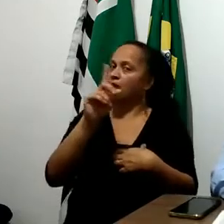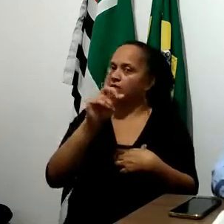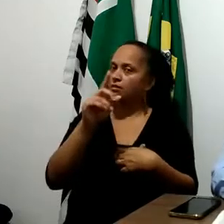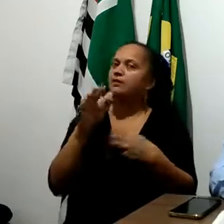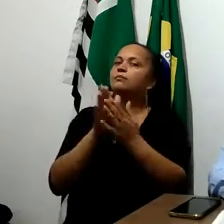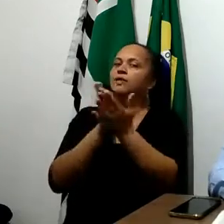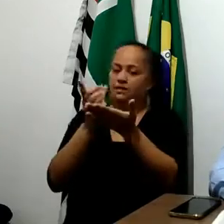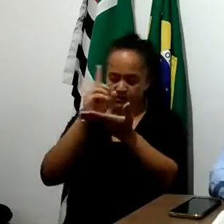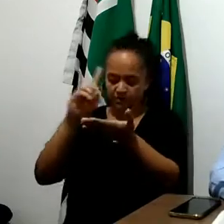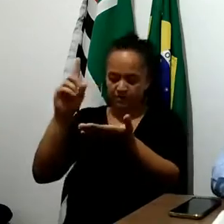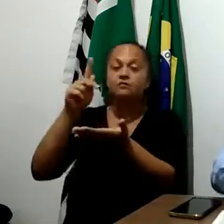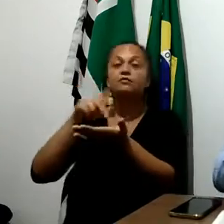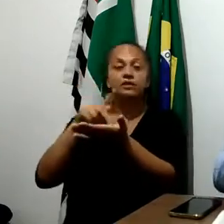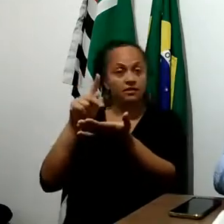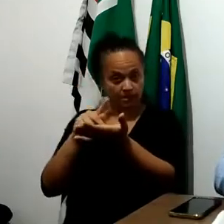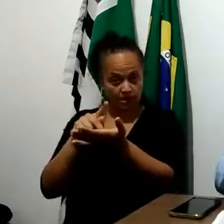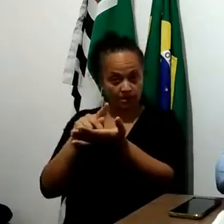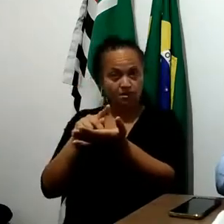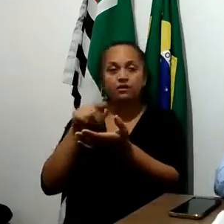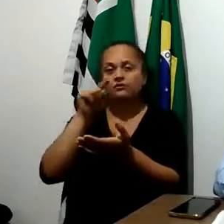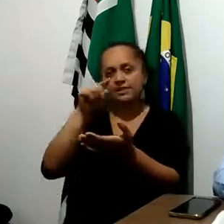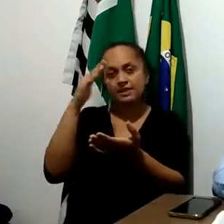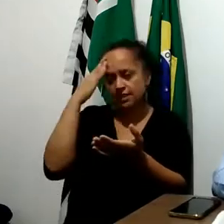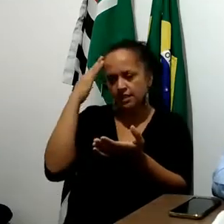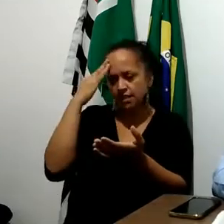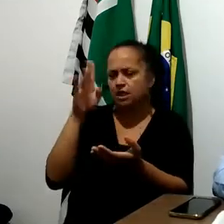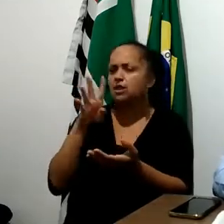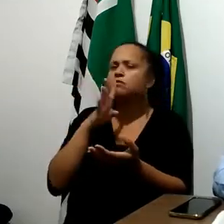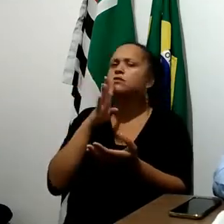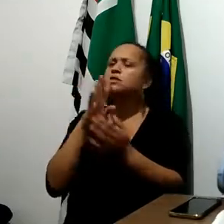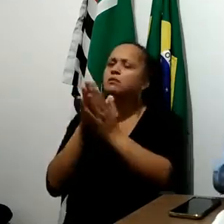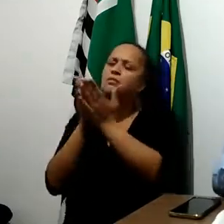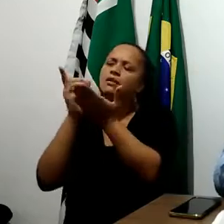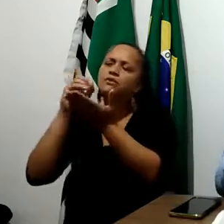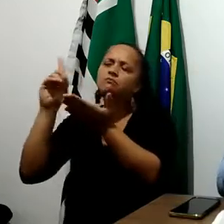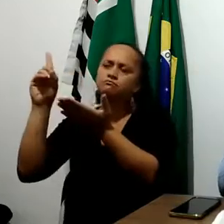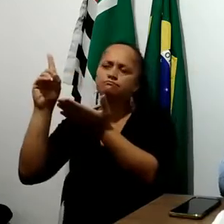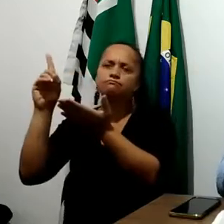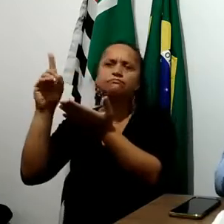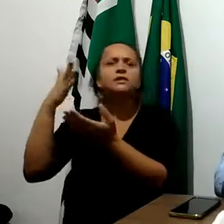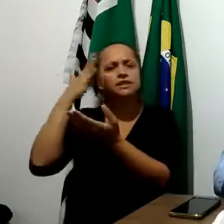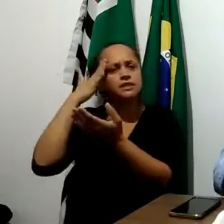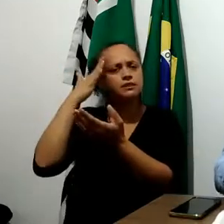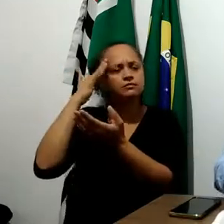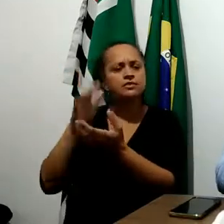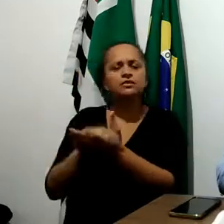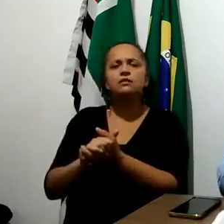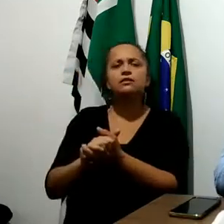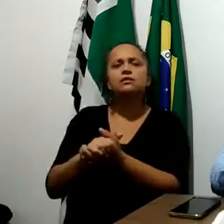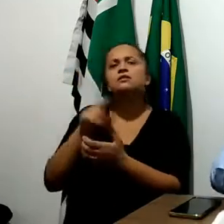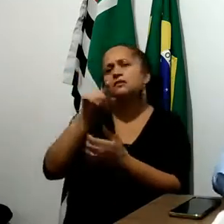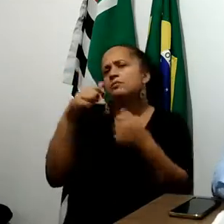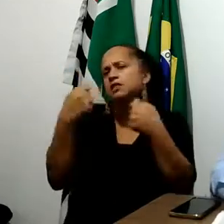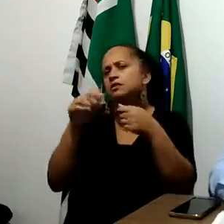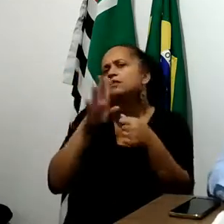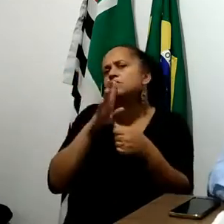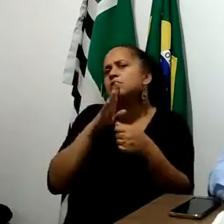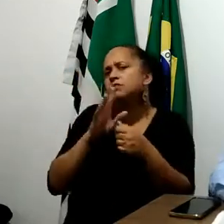na verdade é isso. É você perguntar o que a Bíblia diz. E para você perguntar o que a Bíblia diz, você tem que conhecer, você tem que